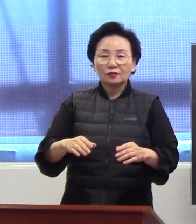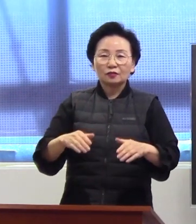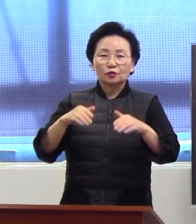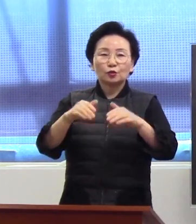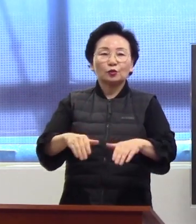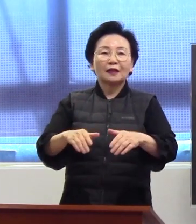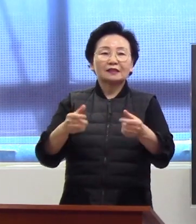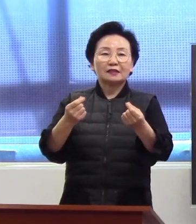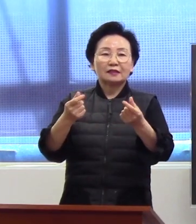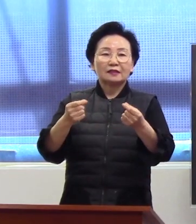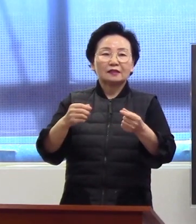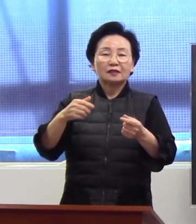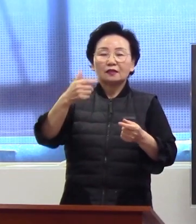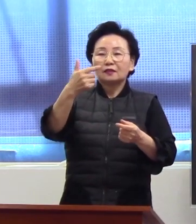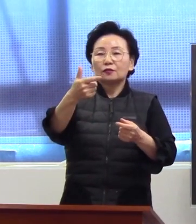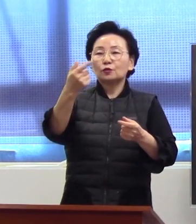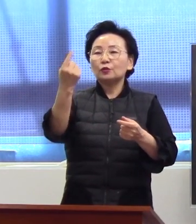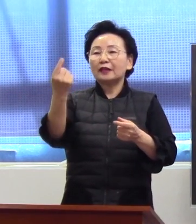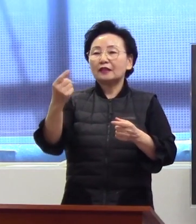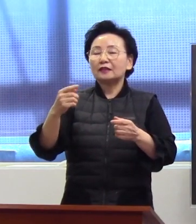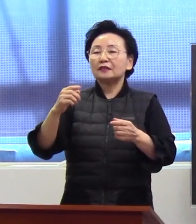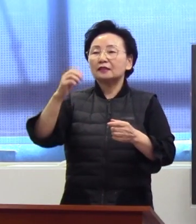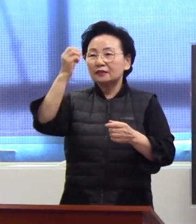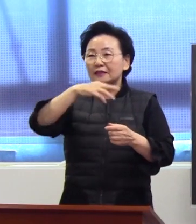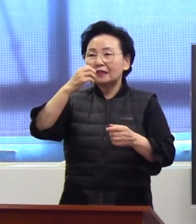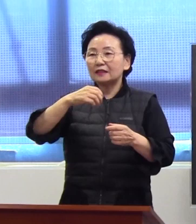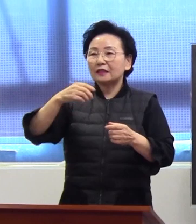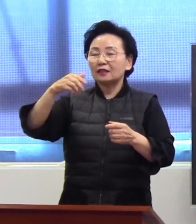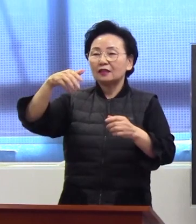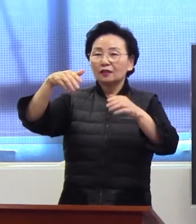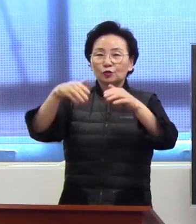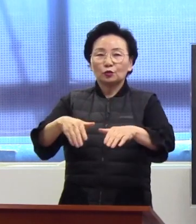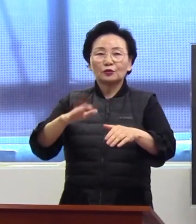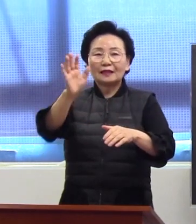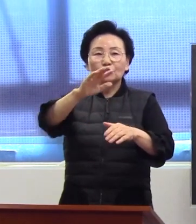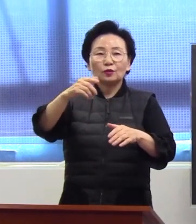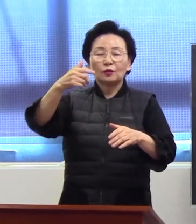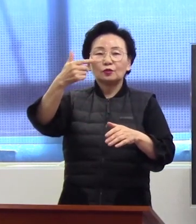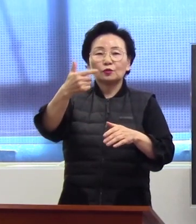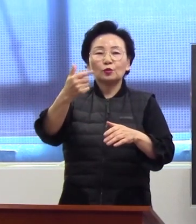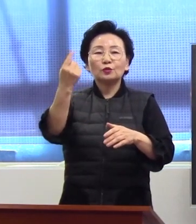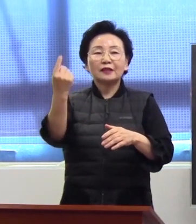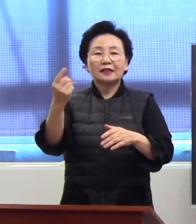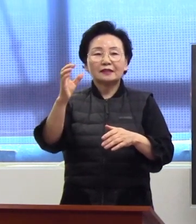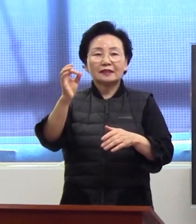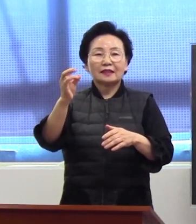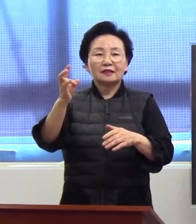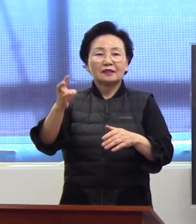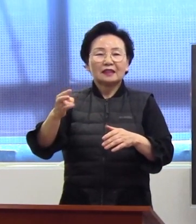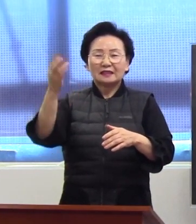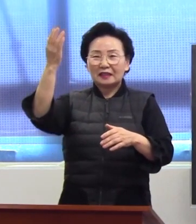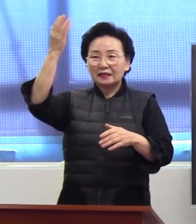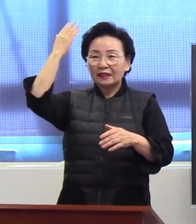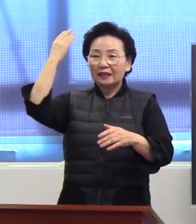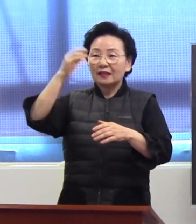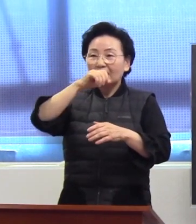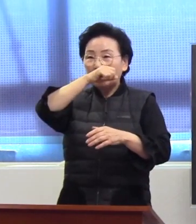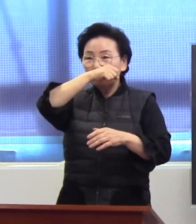그곳에서는 종같이 노예 그냥 이렇게 종도 아니고 노예 있잖아. 옛날에